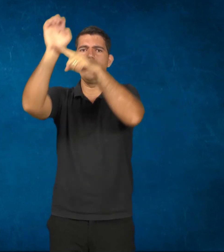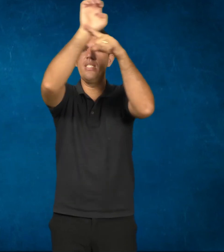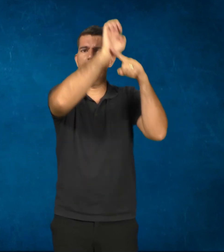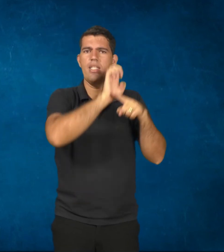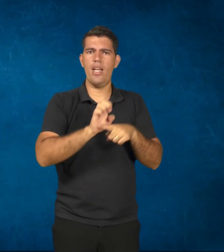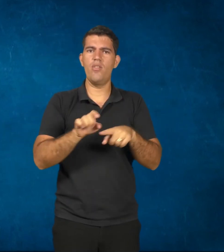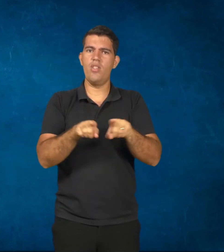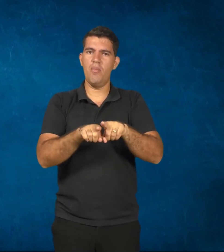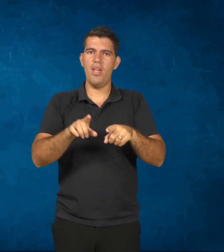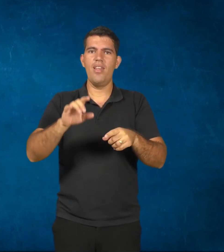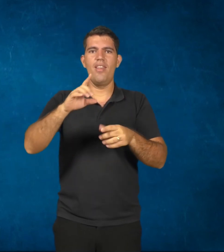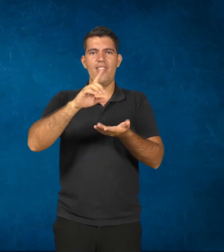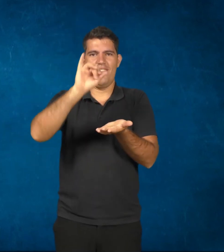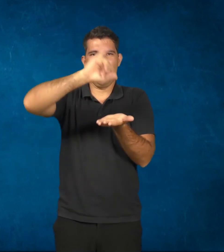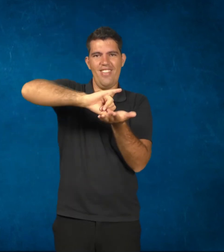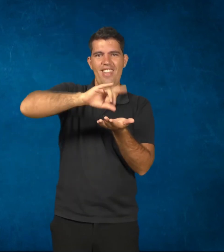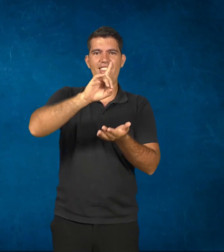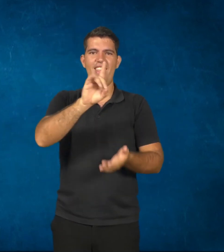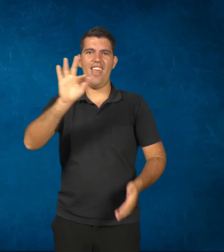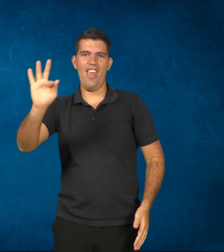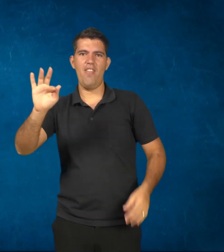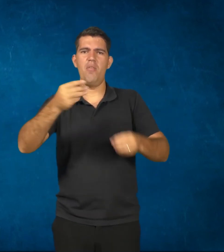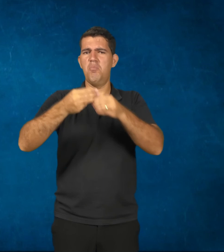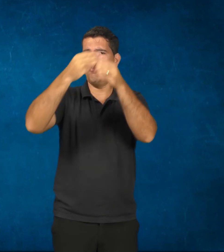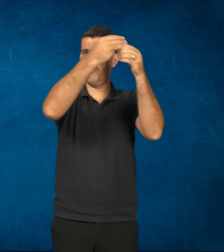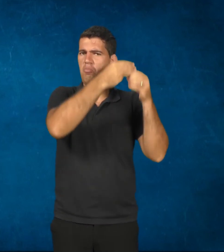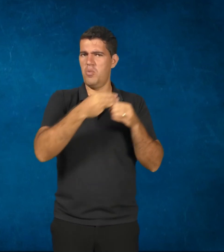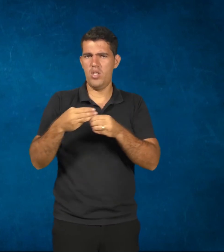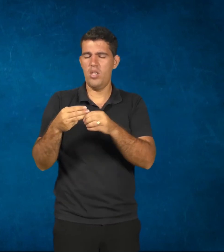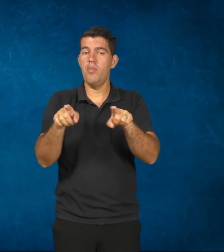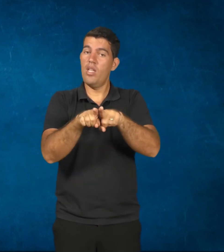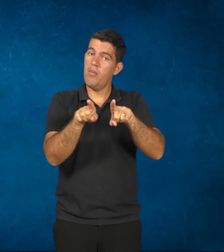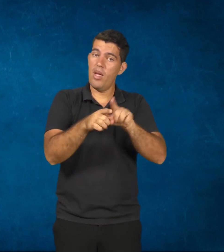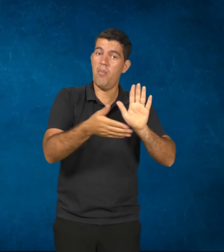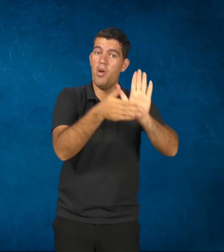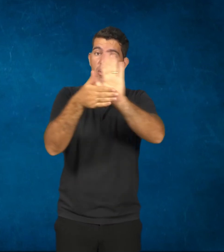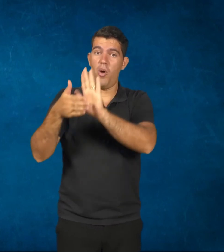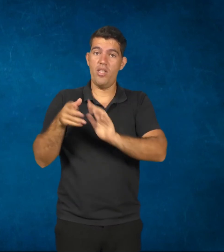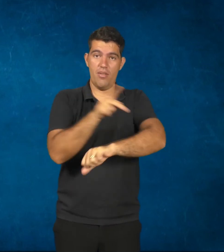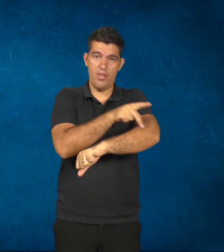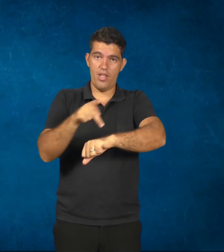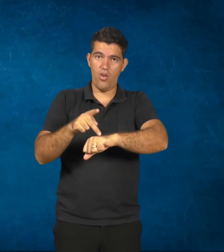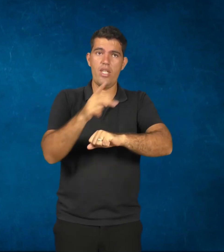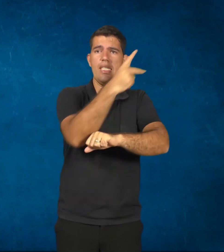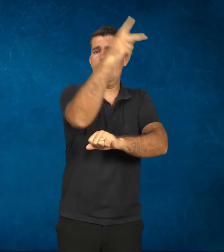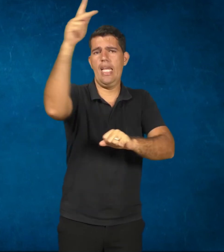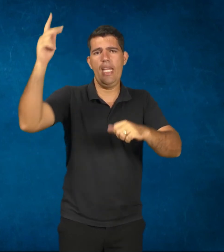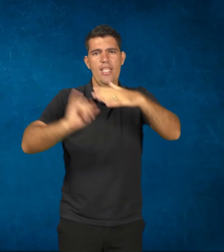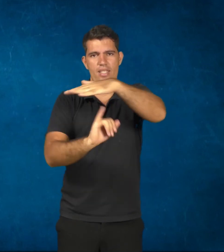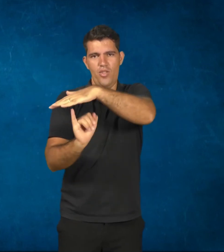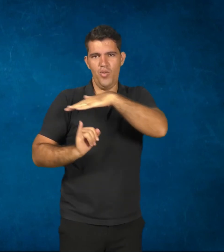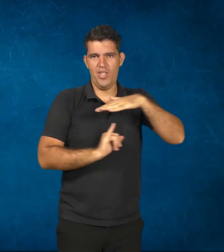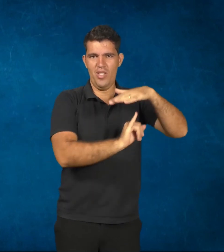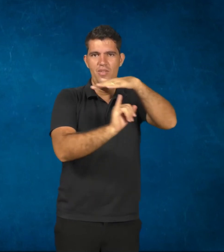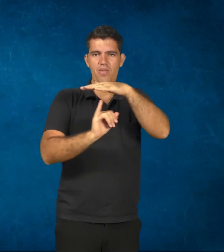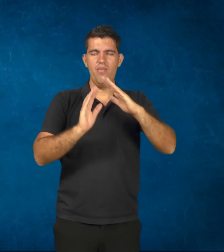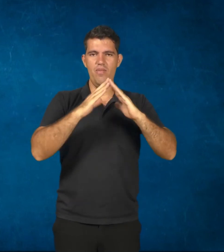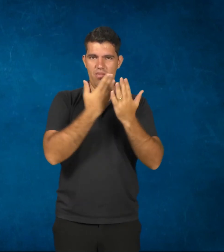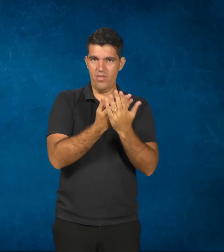do Distrito Federal e dos municípios e das propostas pedagógicas das instituições escolares. Portanto, a leitura da